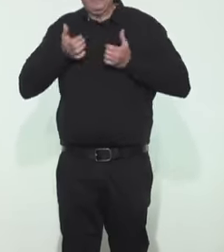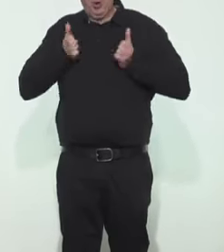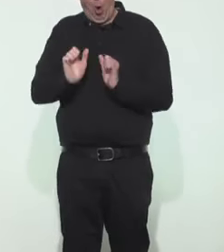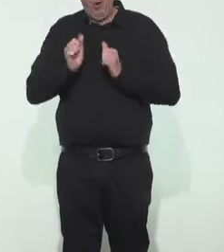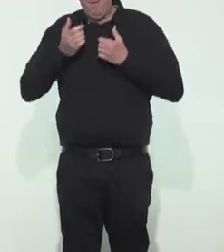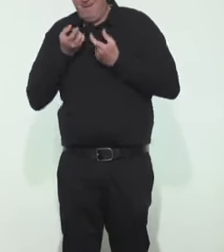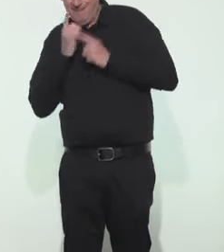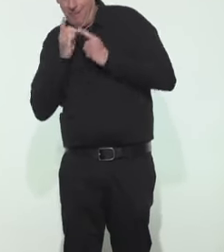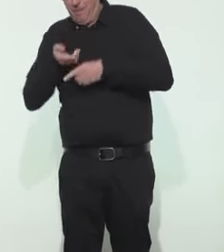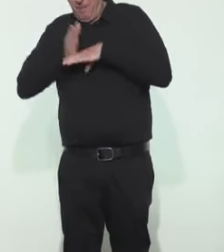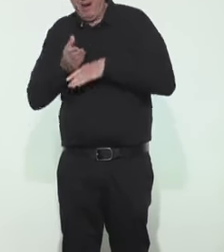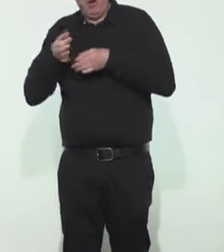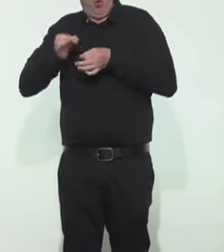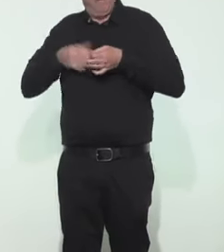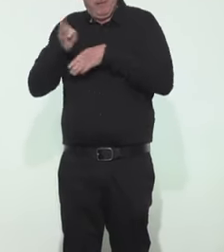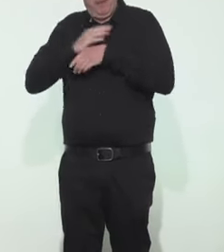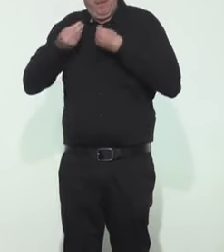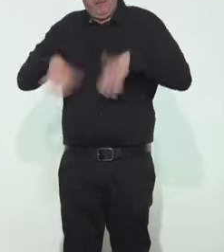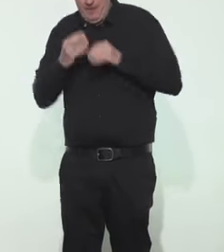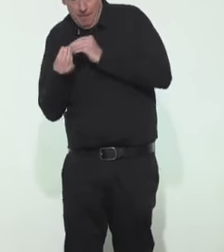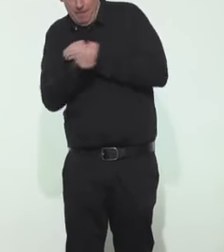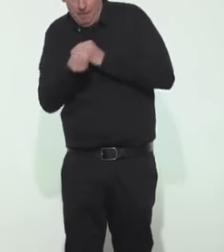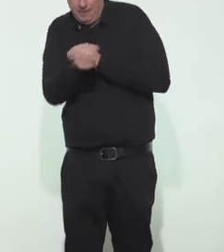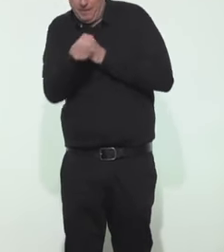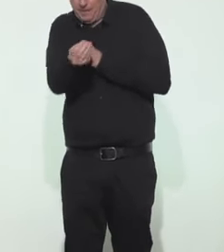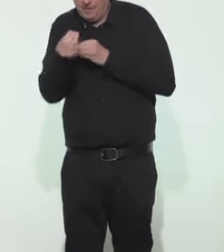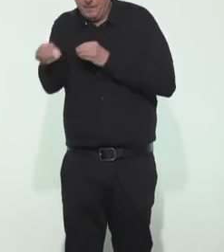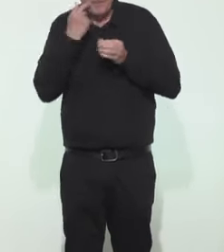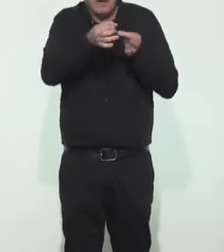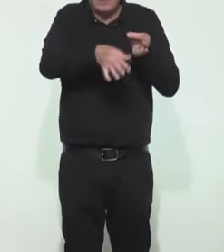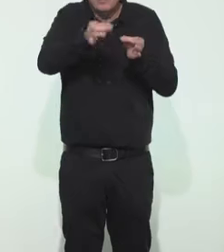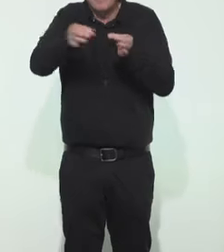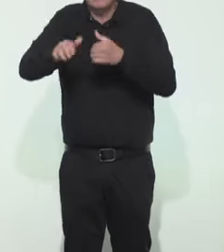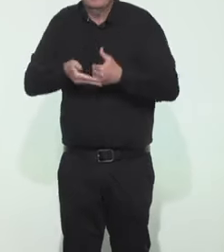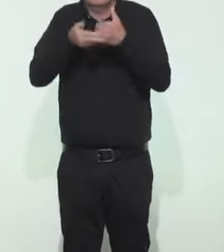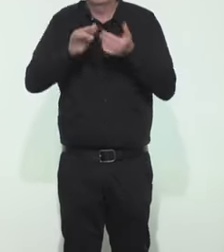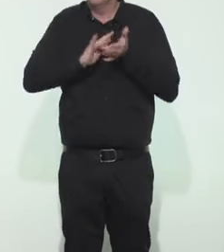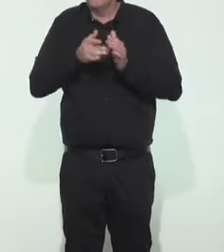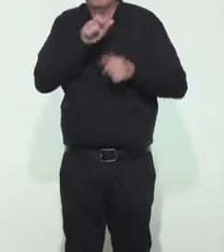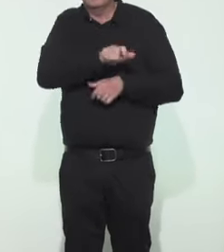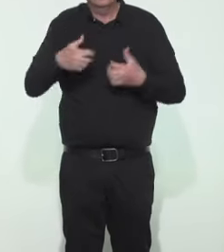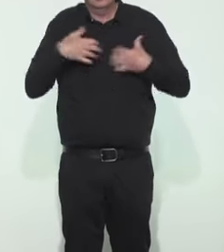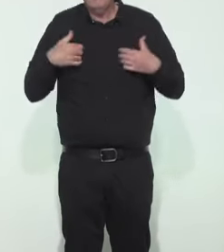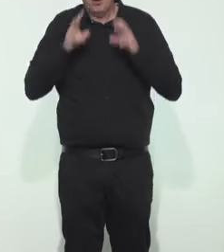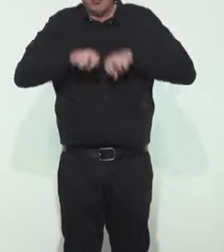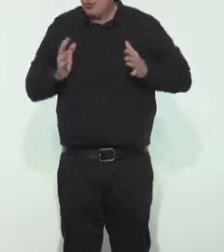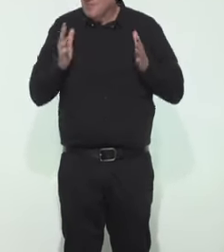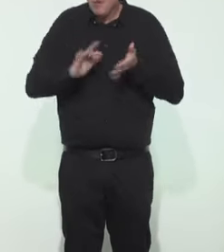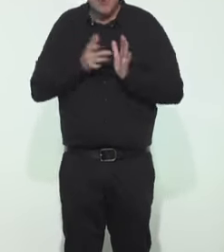lueurs d'espoir dans la mobilisation de nos soignants et dans la mobilisation de tous nos acteurs de la recherche je vous remercie